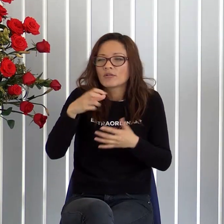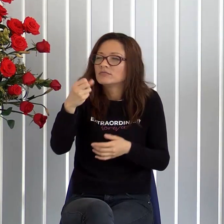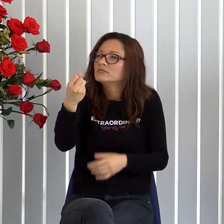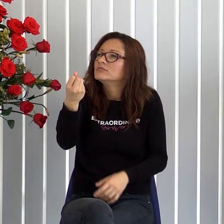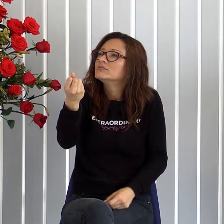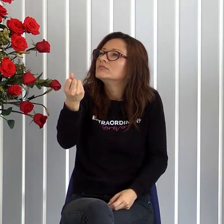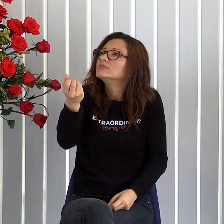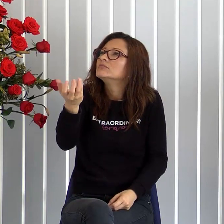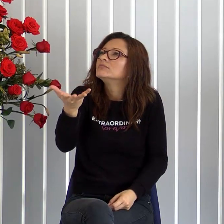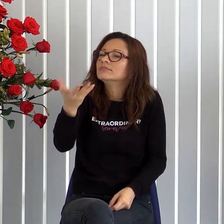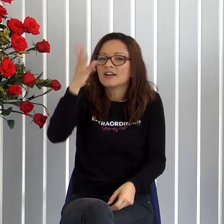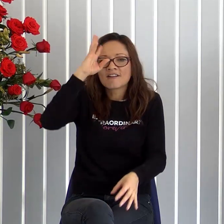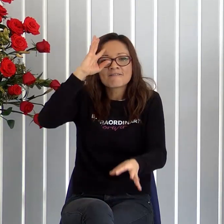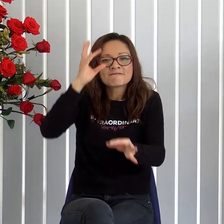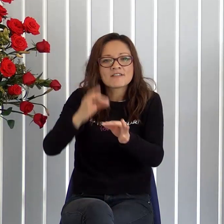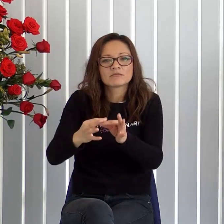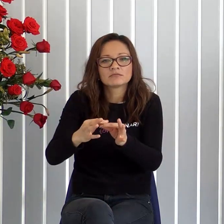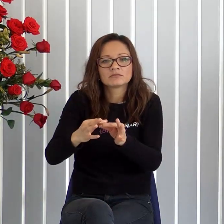Con nuestra fe.